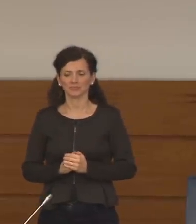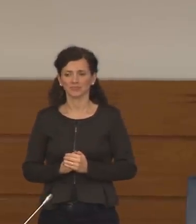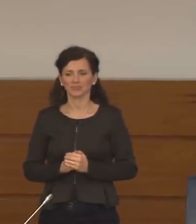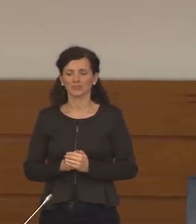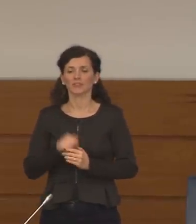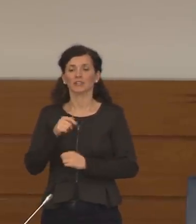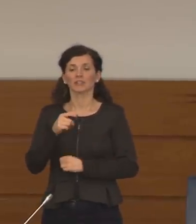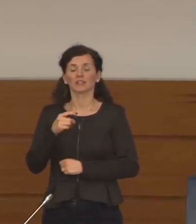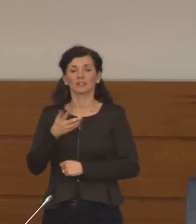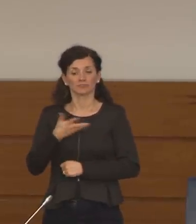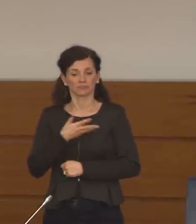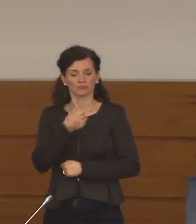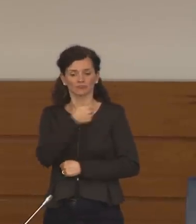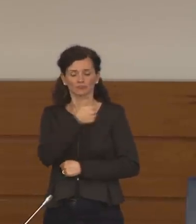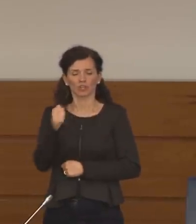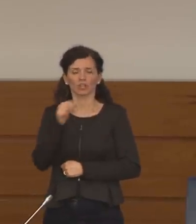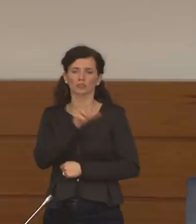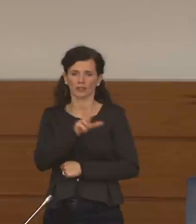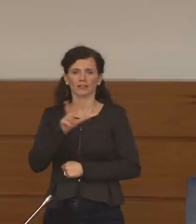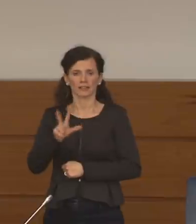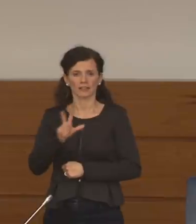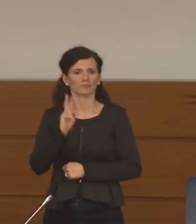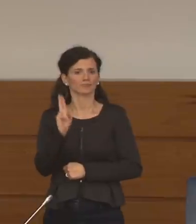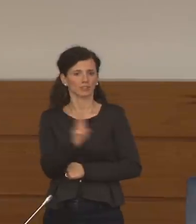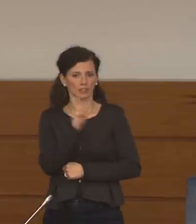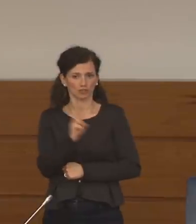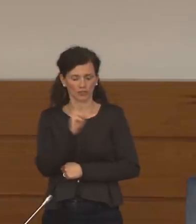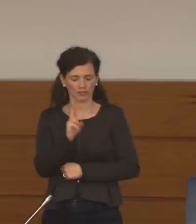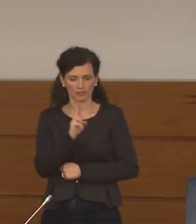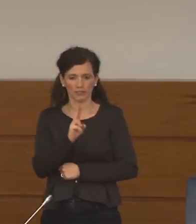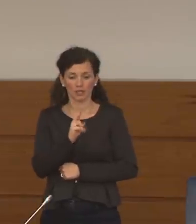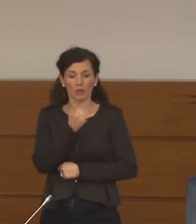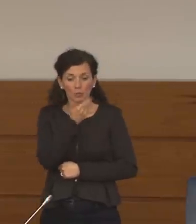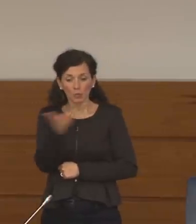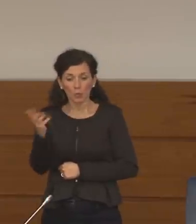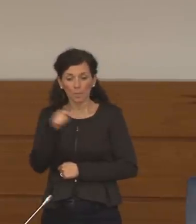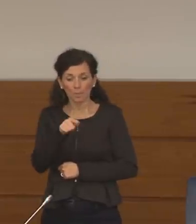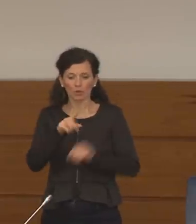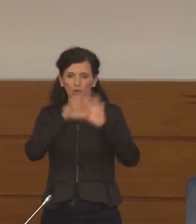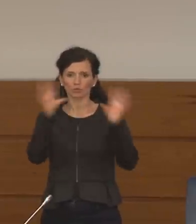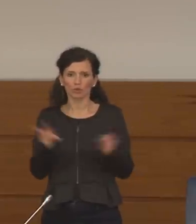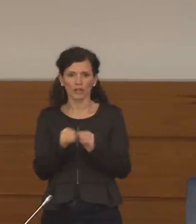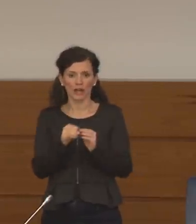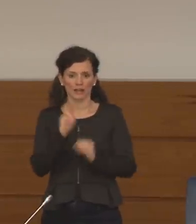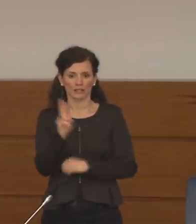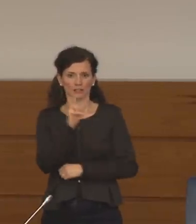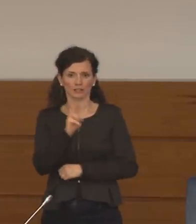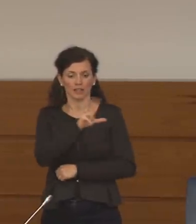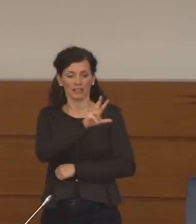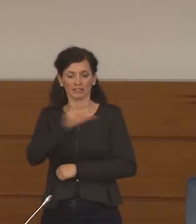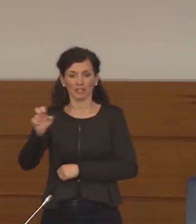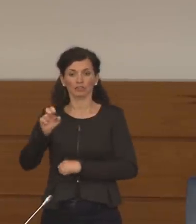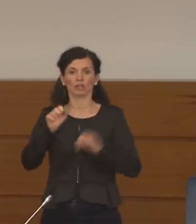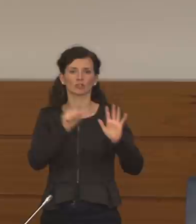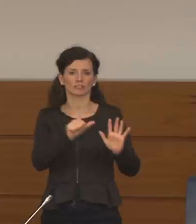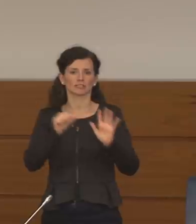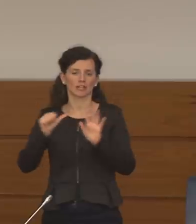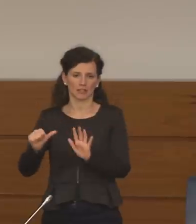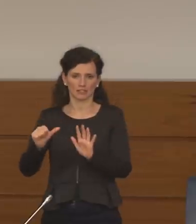133 decessi il numero complessivo dei decessi e 366